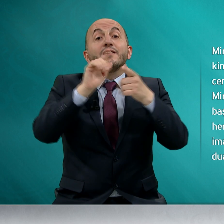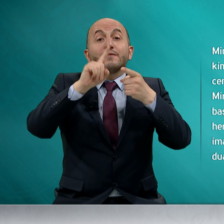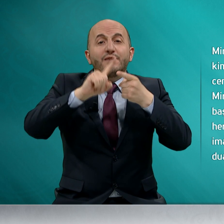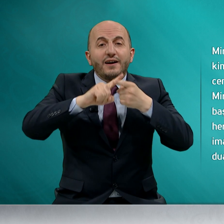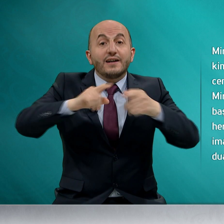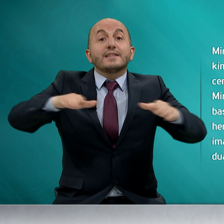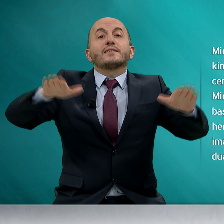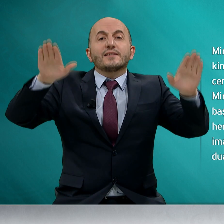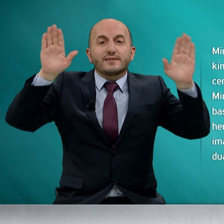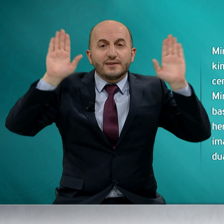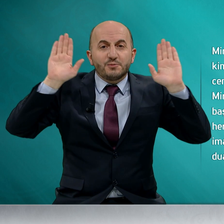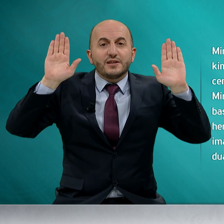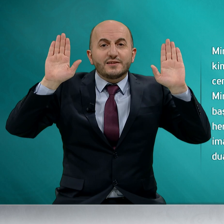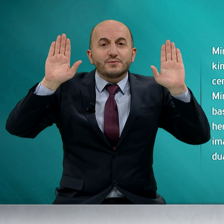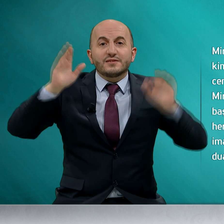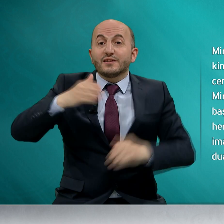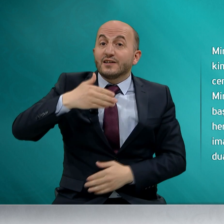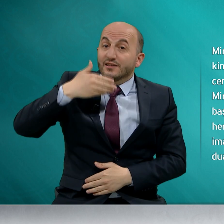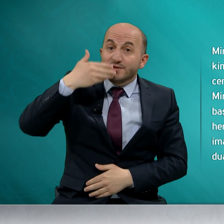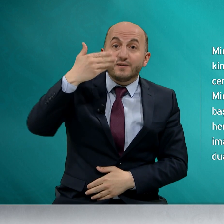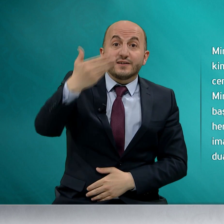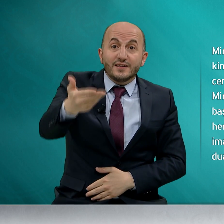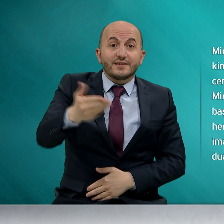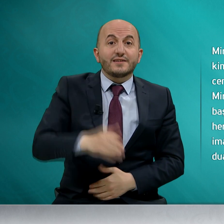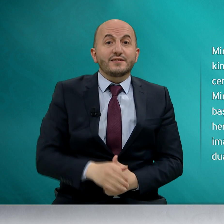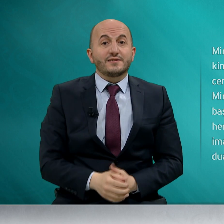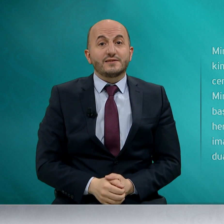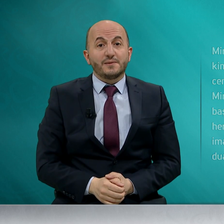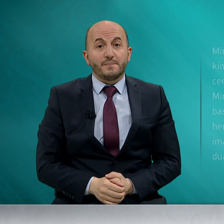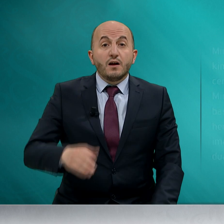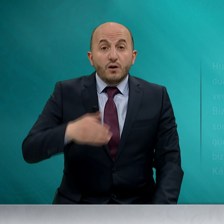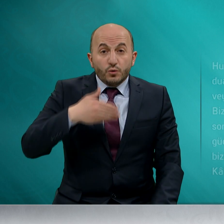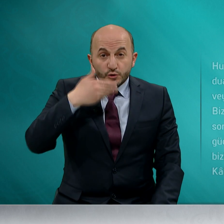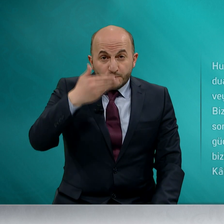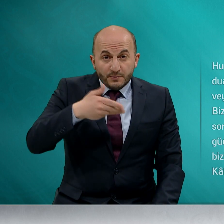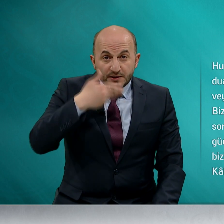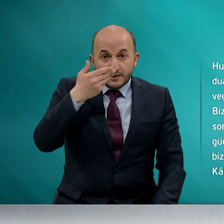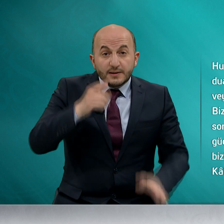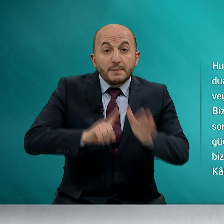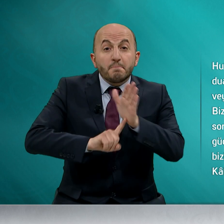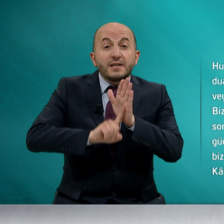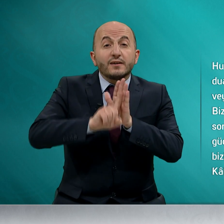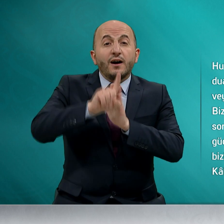ve teslimiyetimizi ifade ederiz. Hutbemi